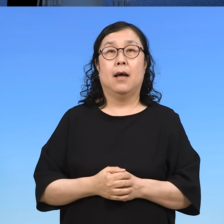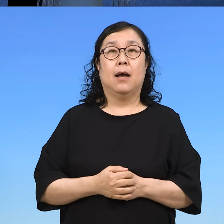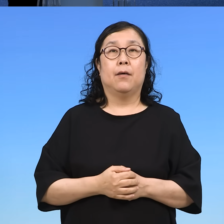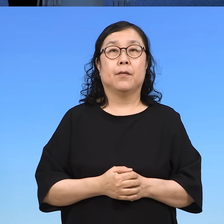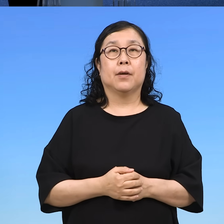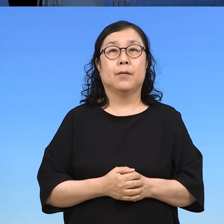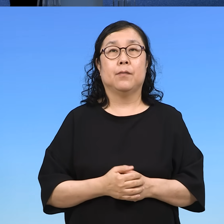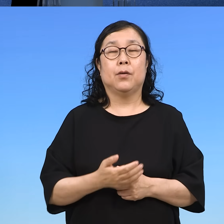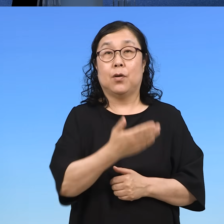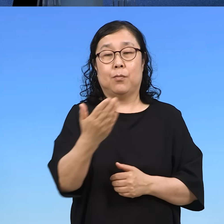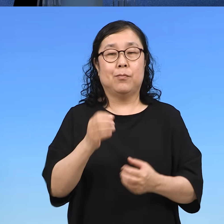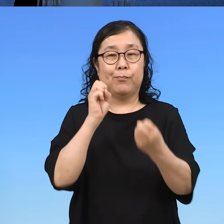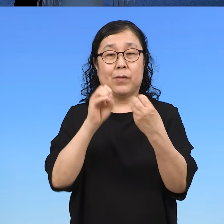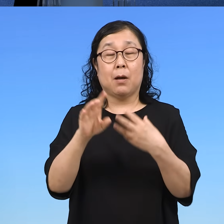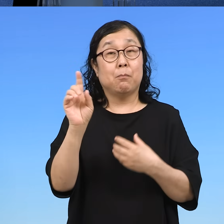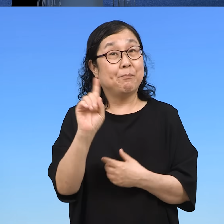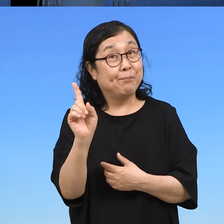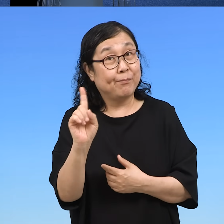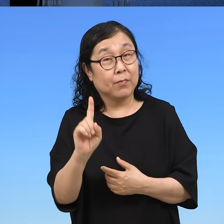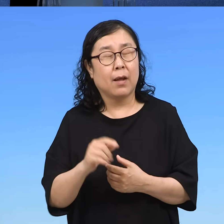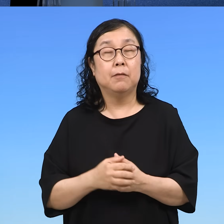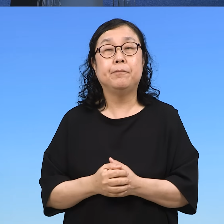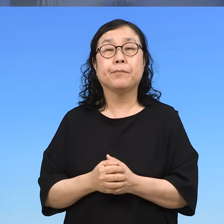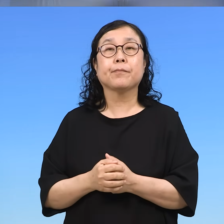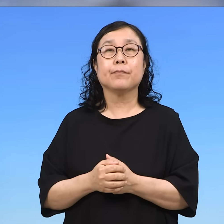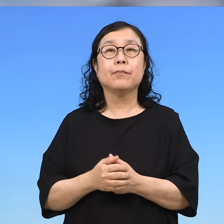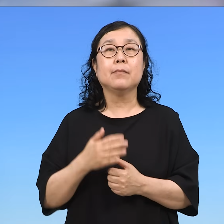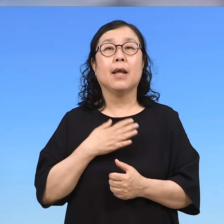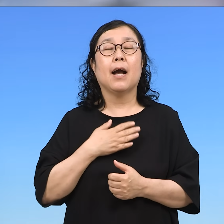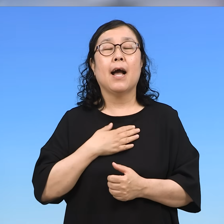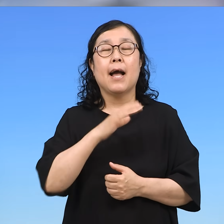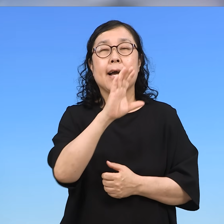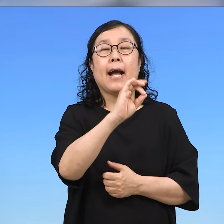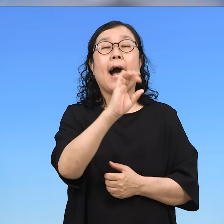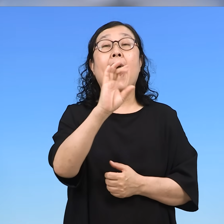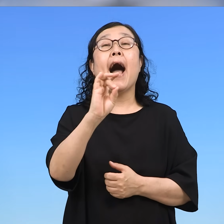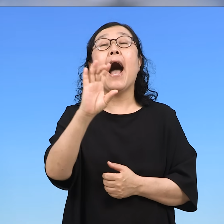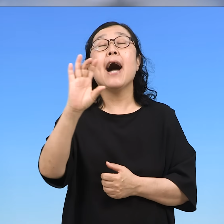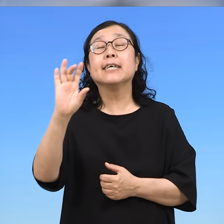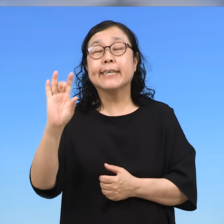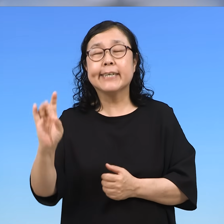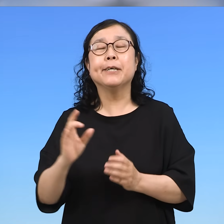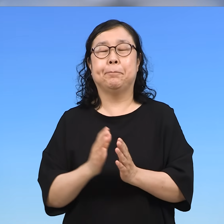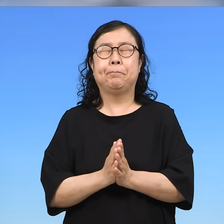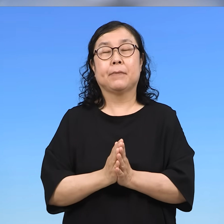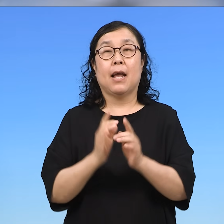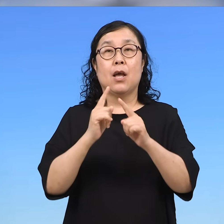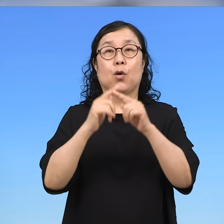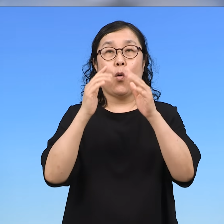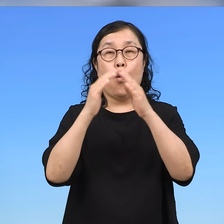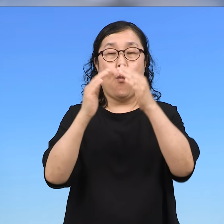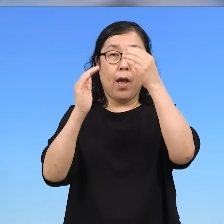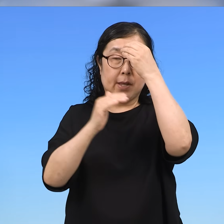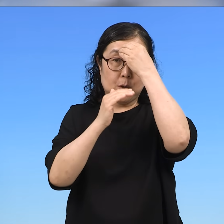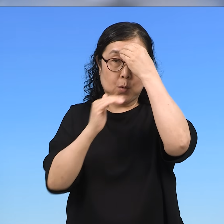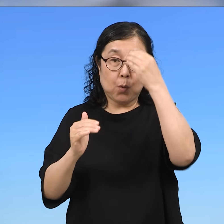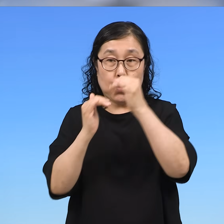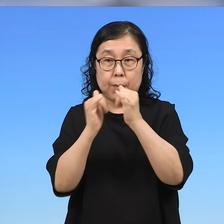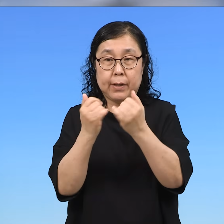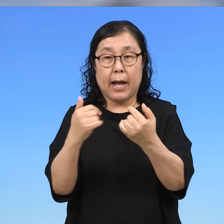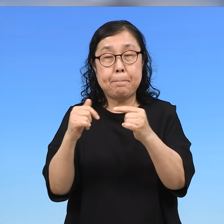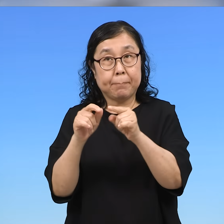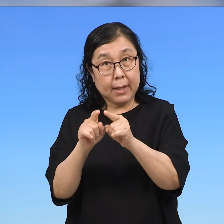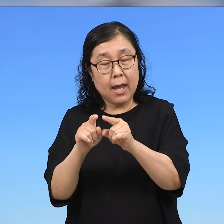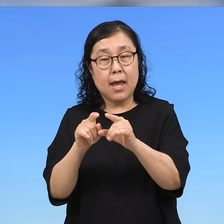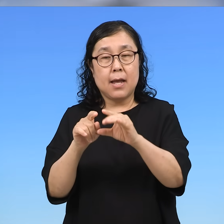몇 살로 적어내실 것 같습니까? 제가 가끔씩 이제 교회 승합차를 타고 성도님들과 이제 뭐